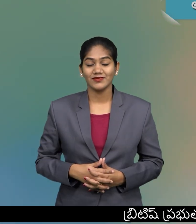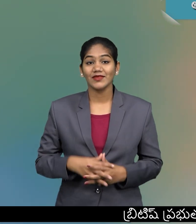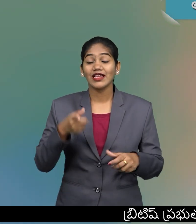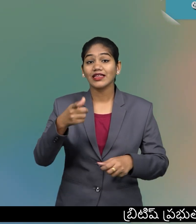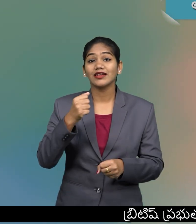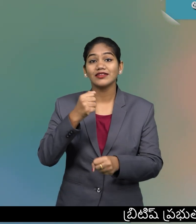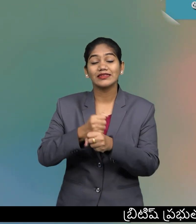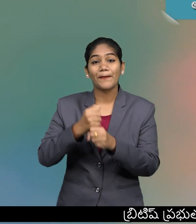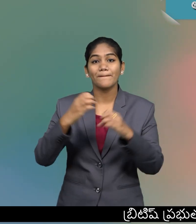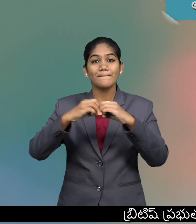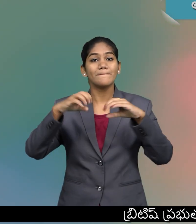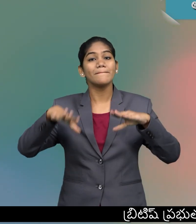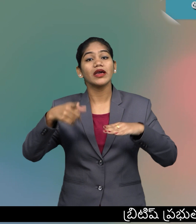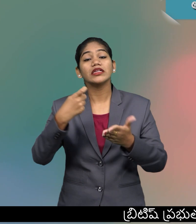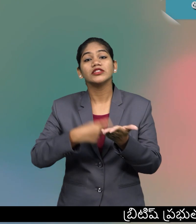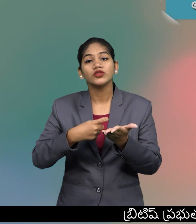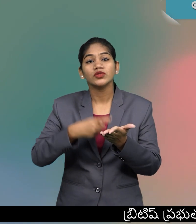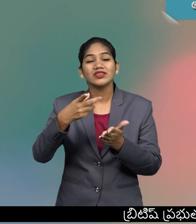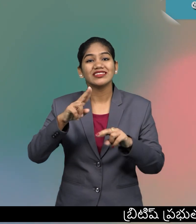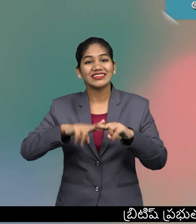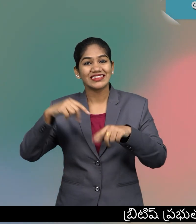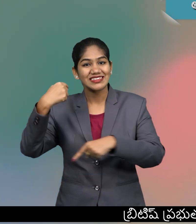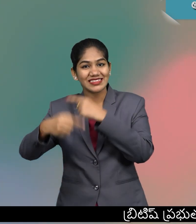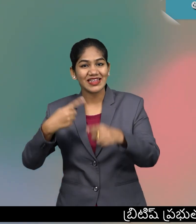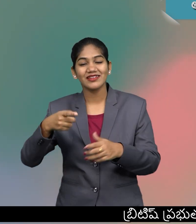బ్రిటిష్ ప్రభుత్వ పారిశ్రామిక విధానం.